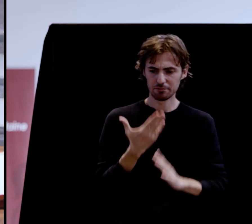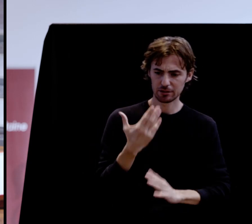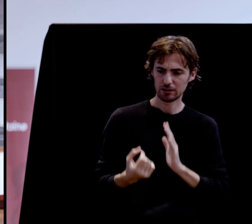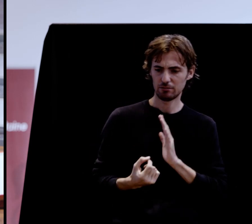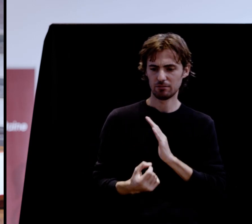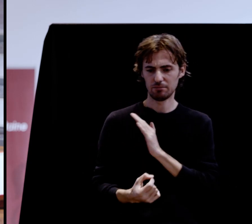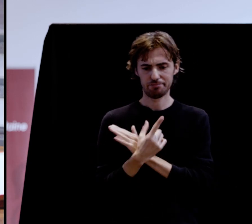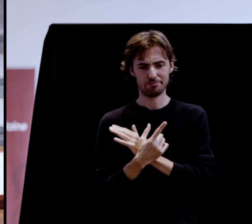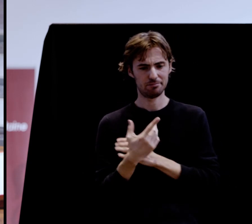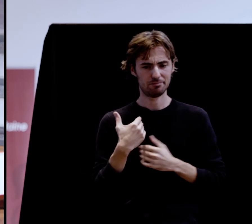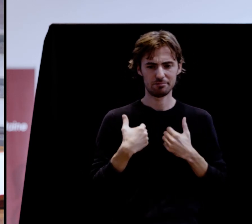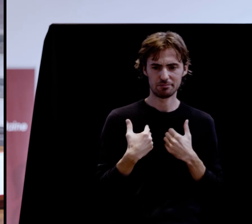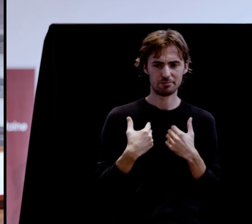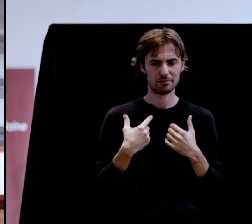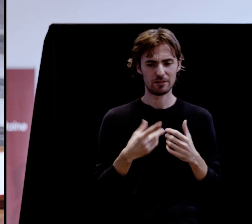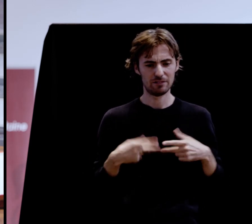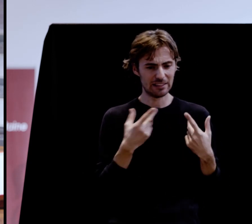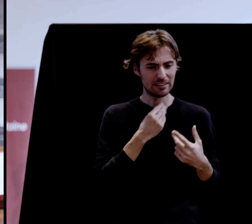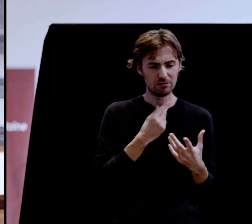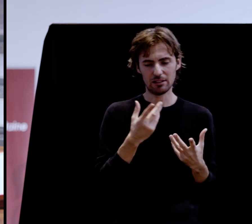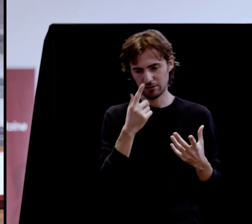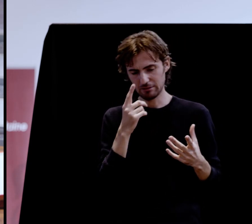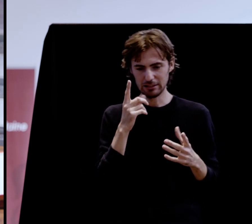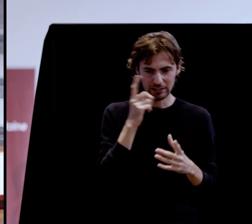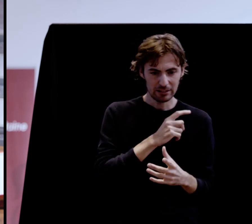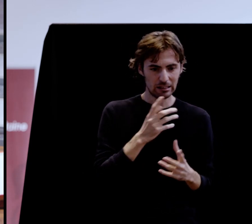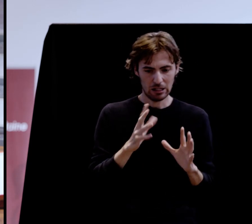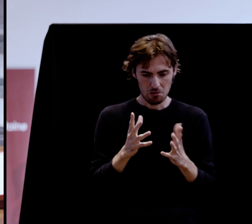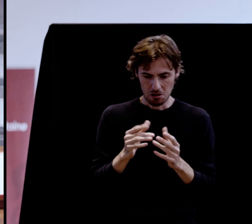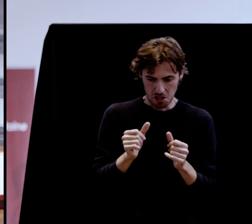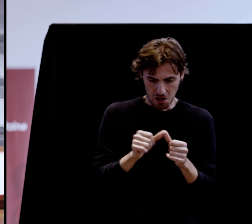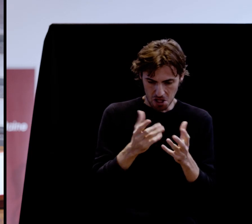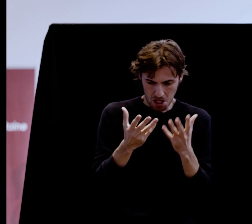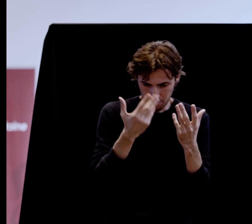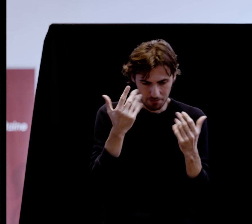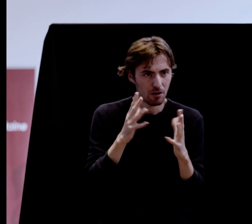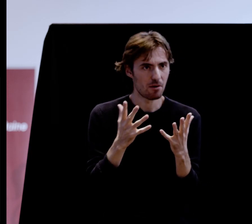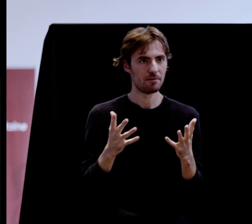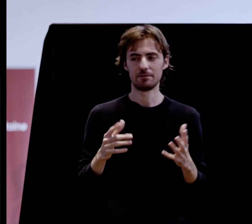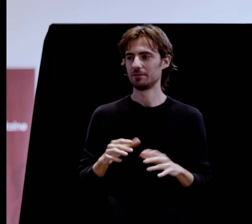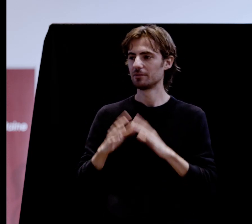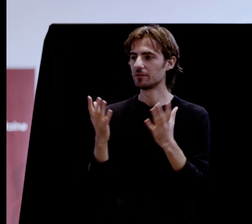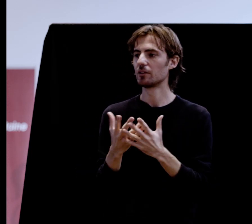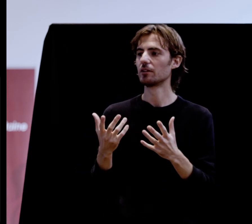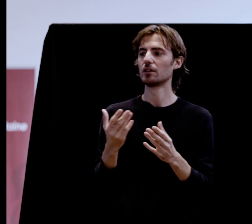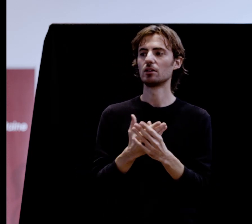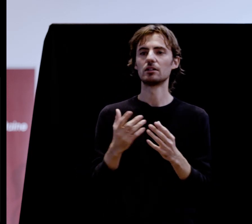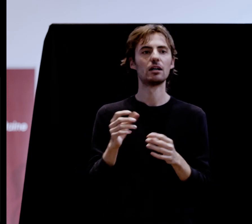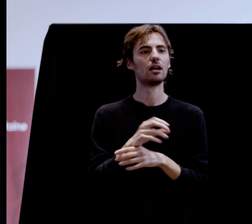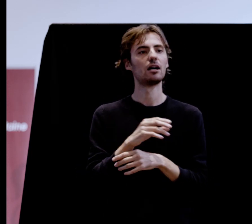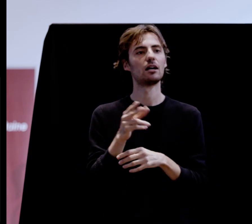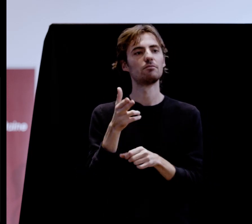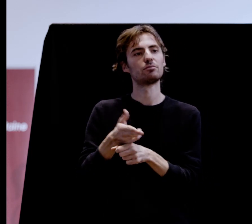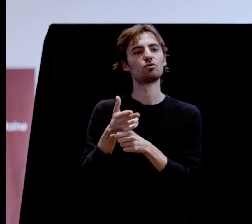rend leur vie sexuelle peut-être compliquée ou s'ils ne savent pas comment faire. Et donc je vous ai mis par exemple un documentaire, il y